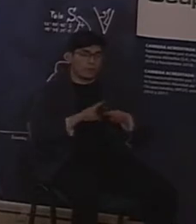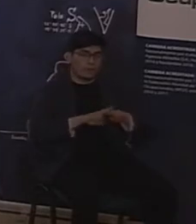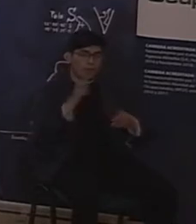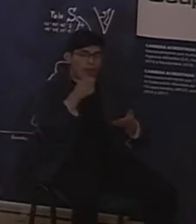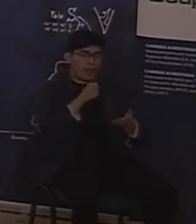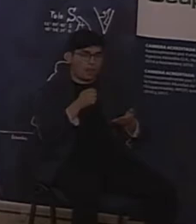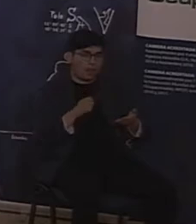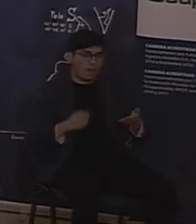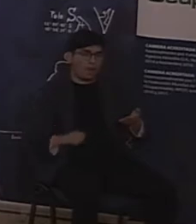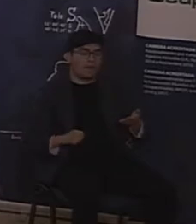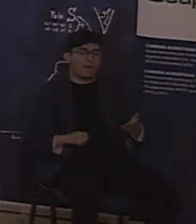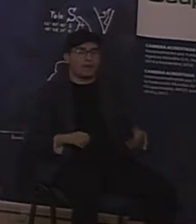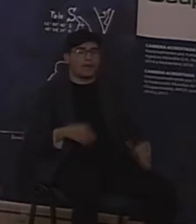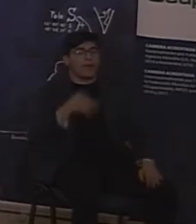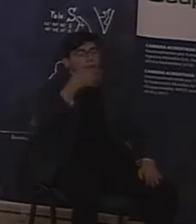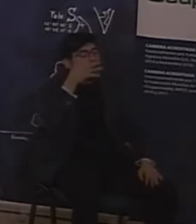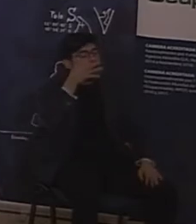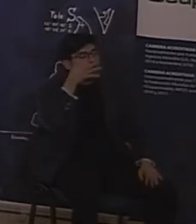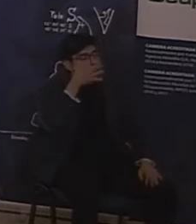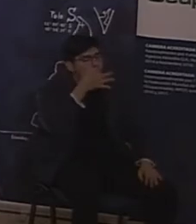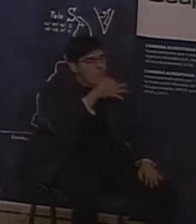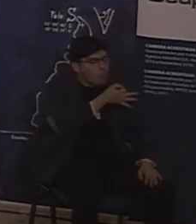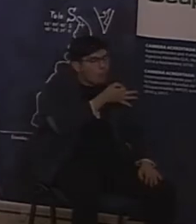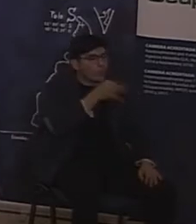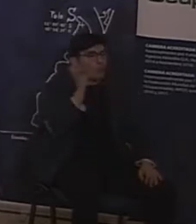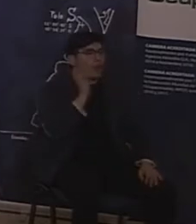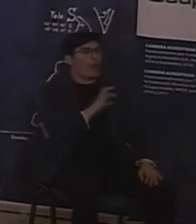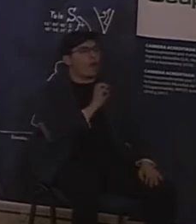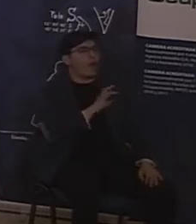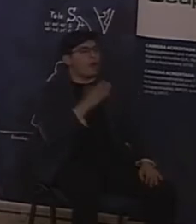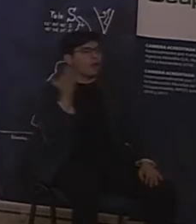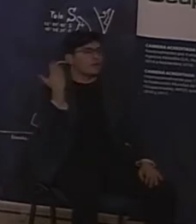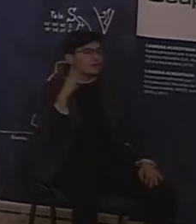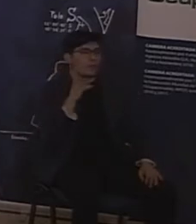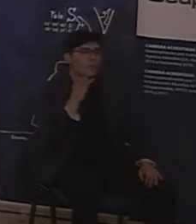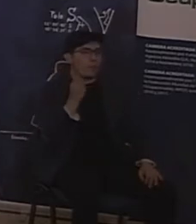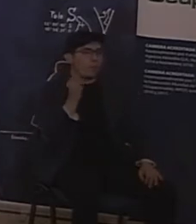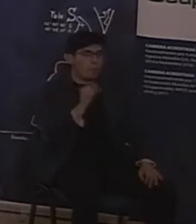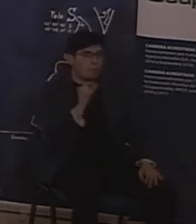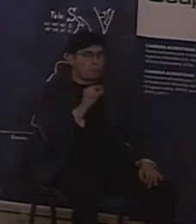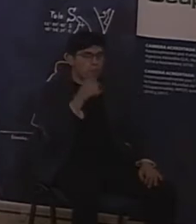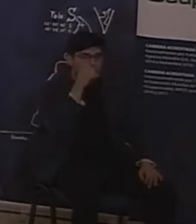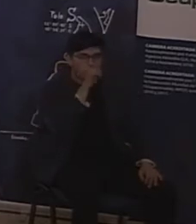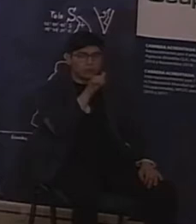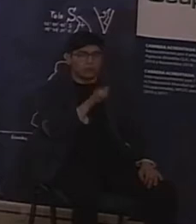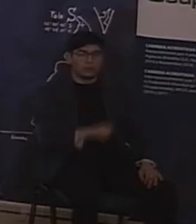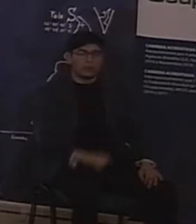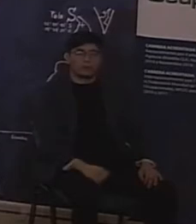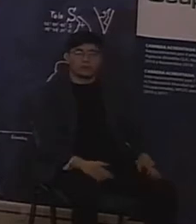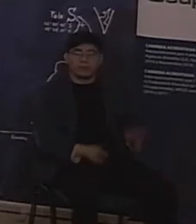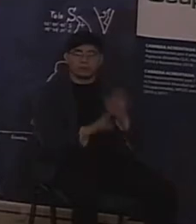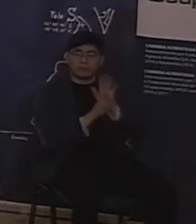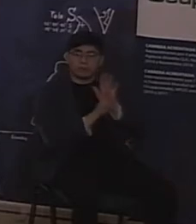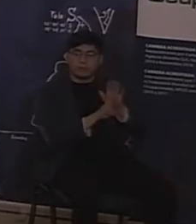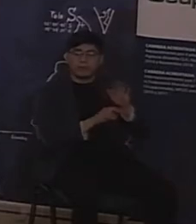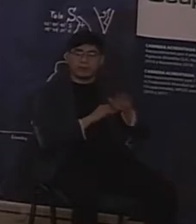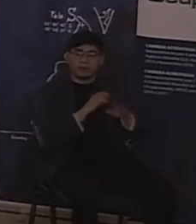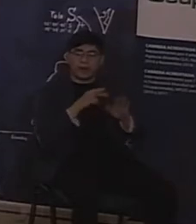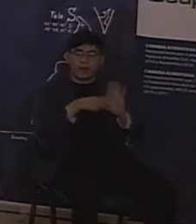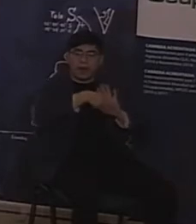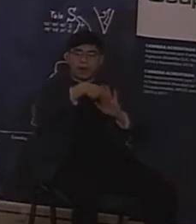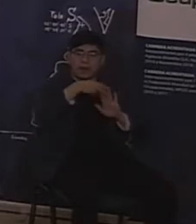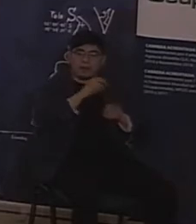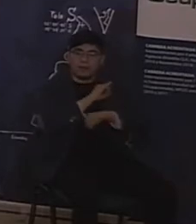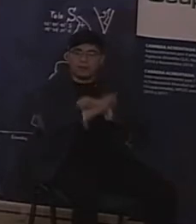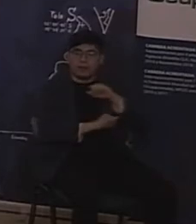se los cuento porque eso fue hace muy poquito tiempo y la salida de hoy día está representando lo que a nosotros a nivel internacional esto